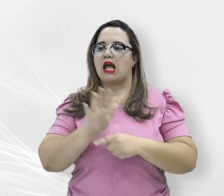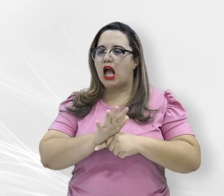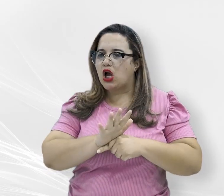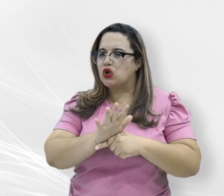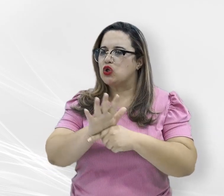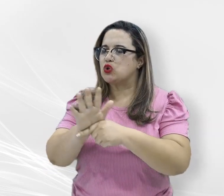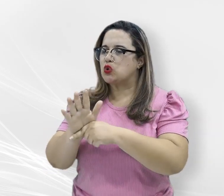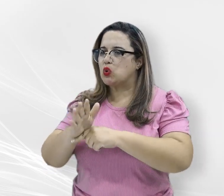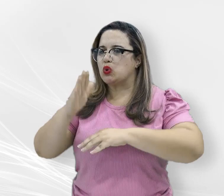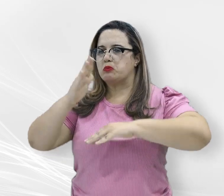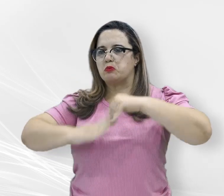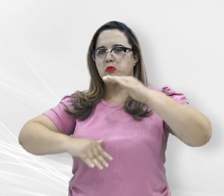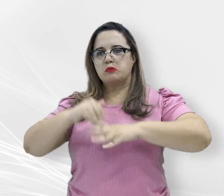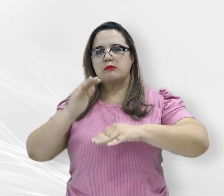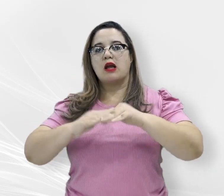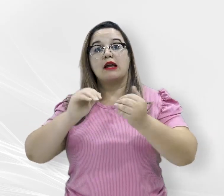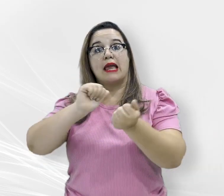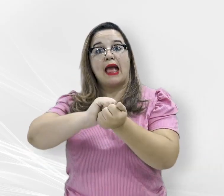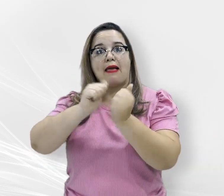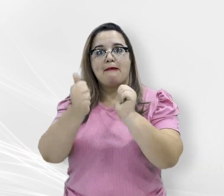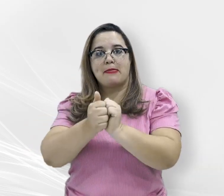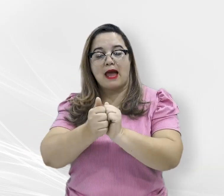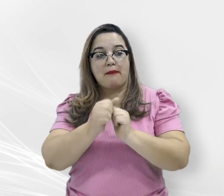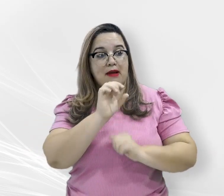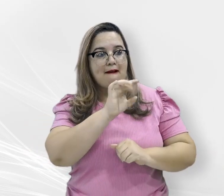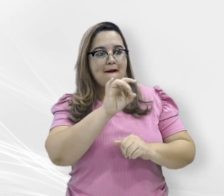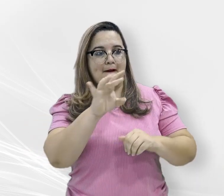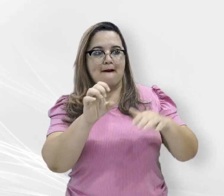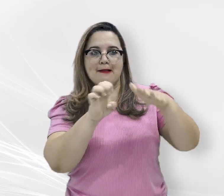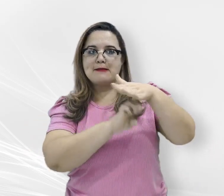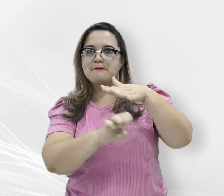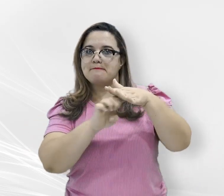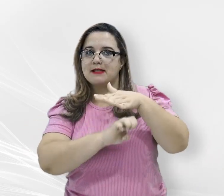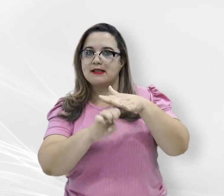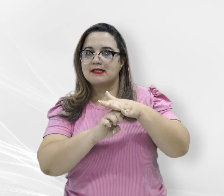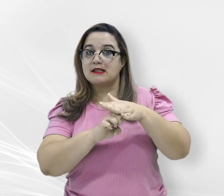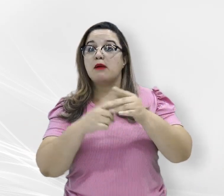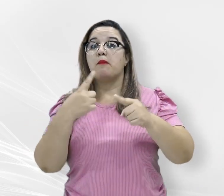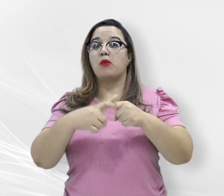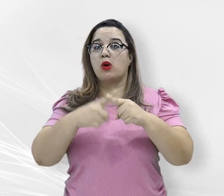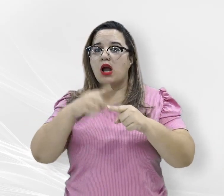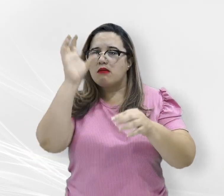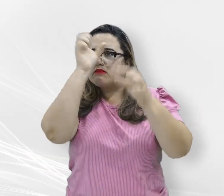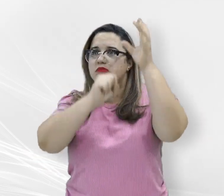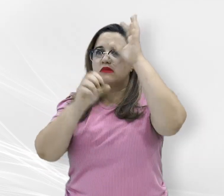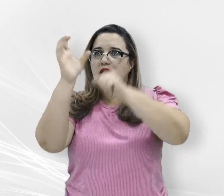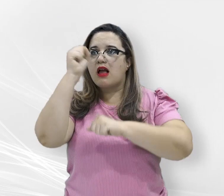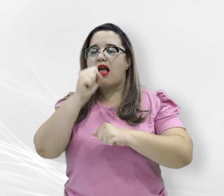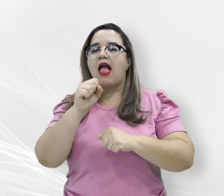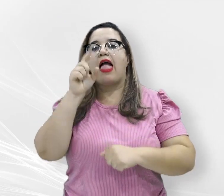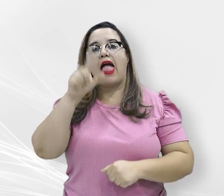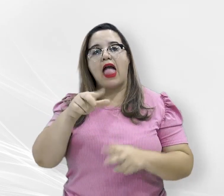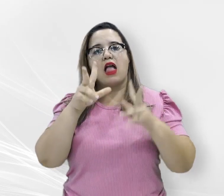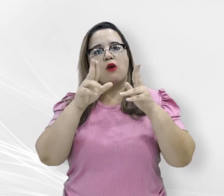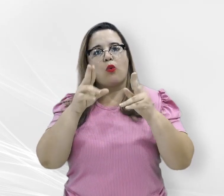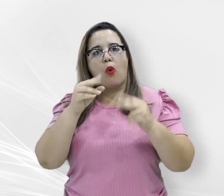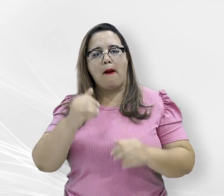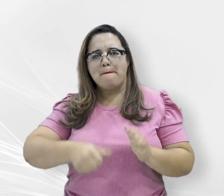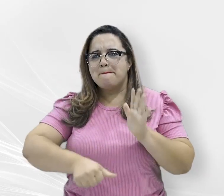amolde à cultura organizacional de cada empresa, já que a aprendizagem normalmente corresponde à primeira experiência profissional estruturada do jovem